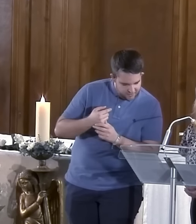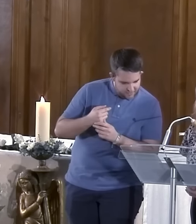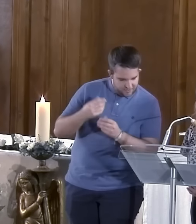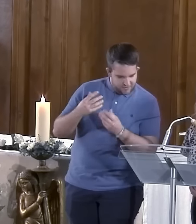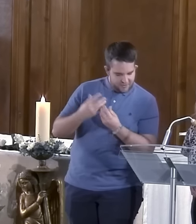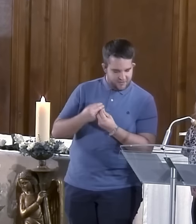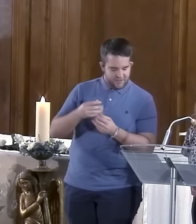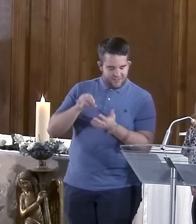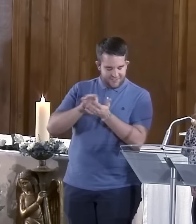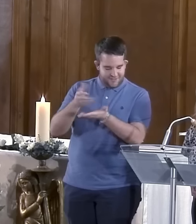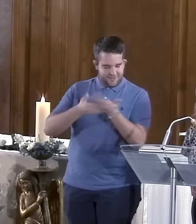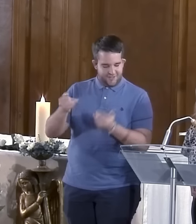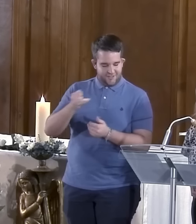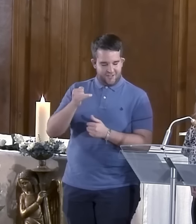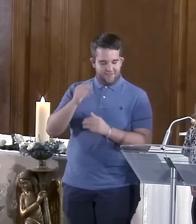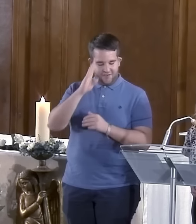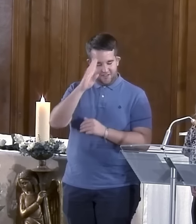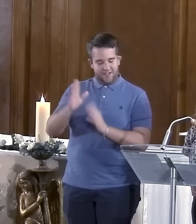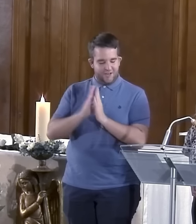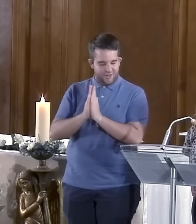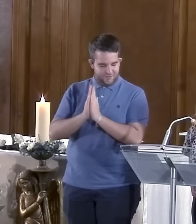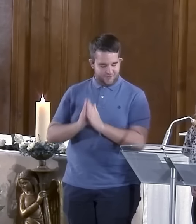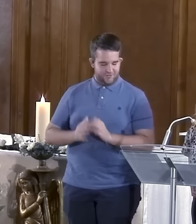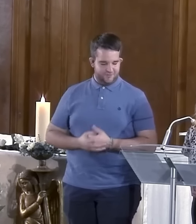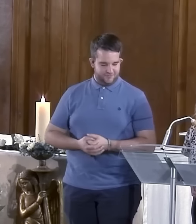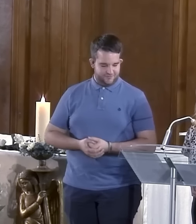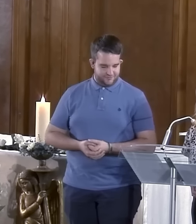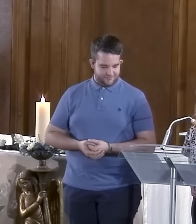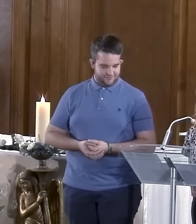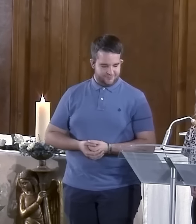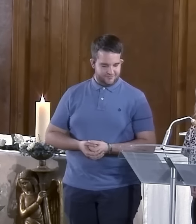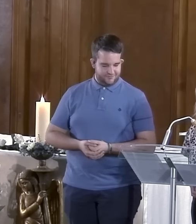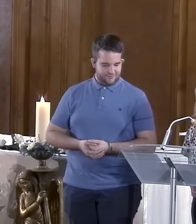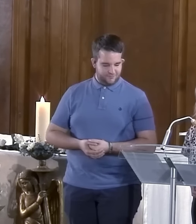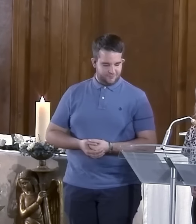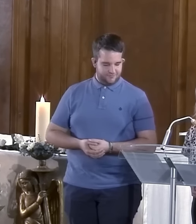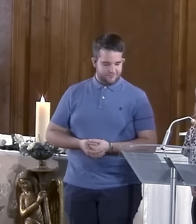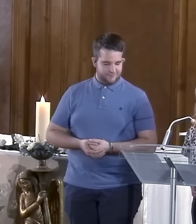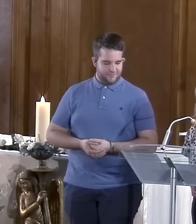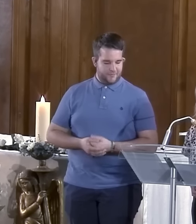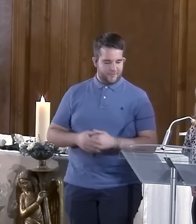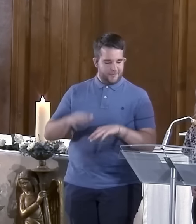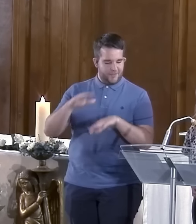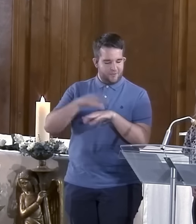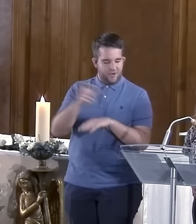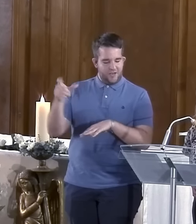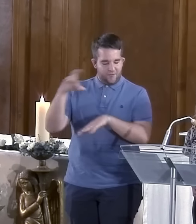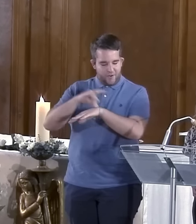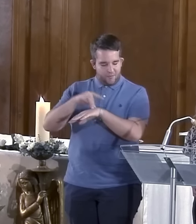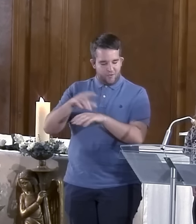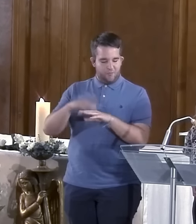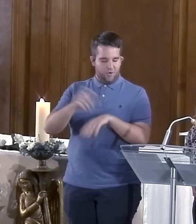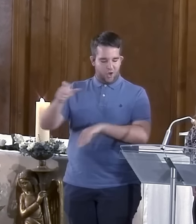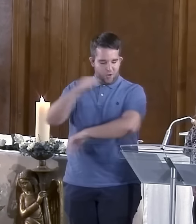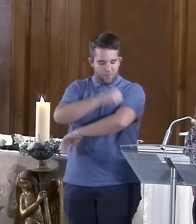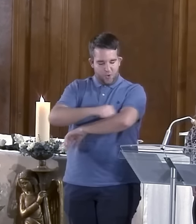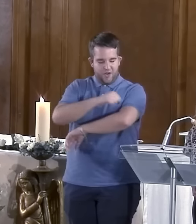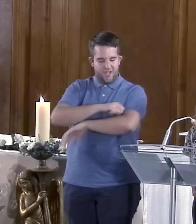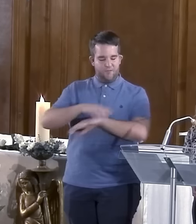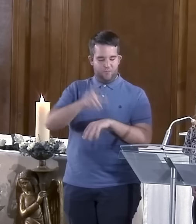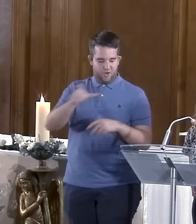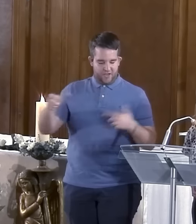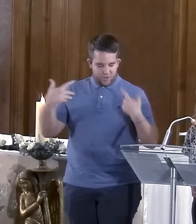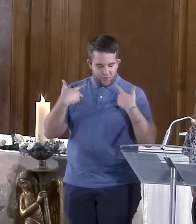con servicio y fidelidad. Oremos. Escúchanos, Señor. Por los enfermos, por los